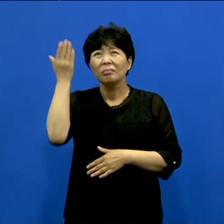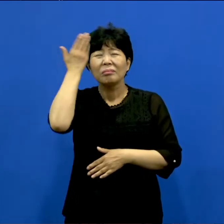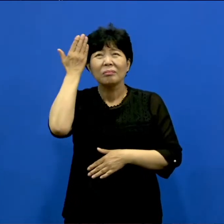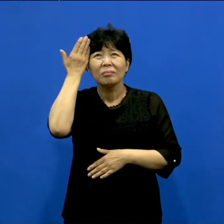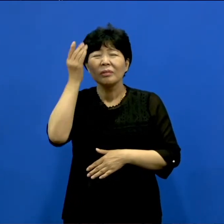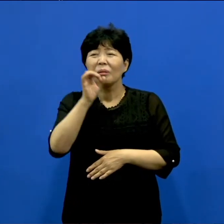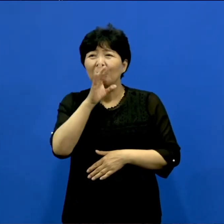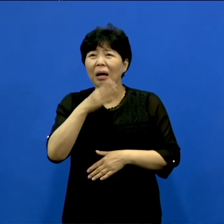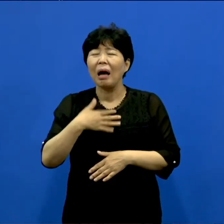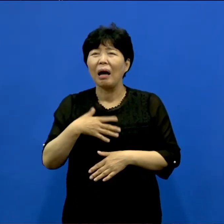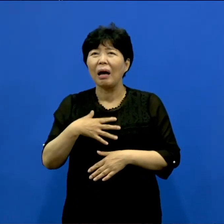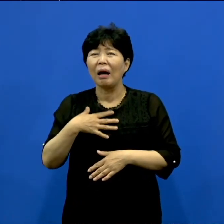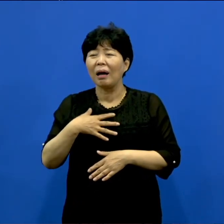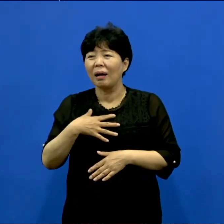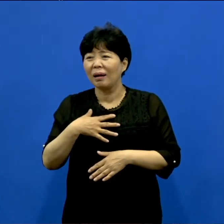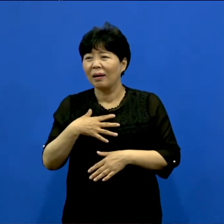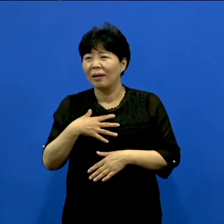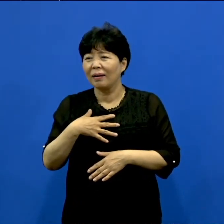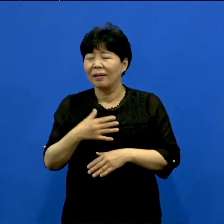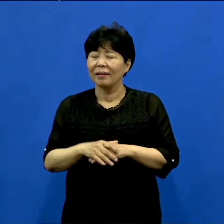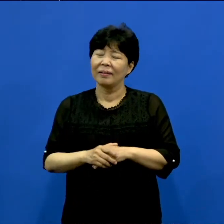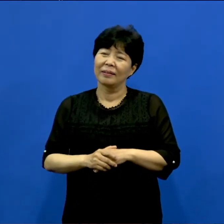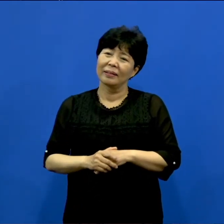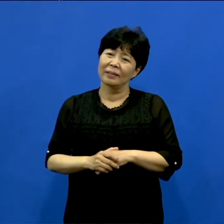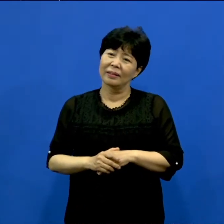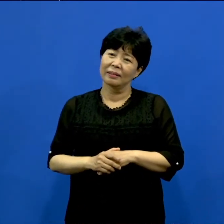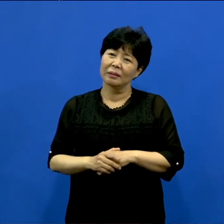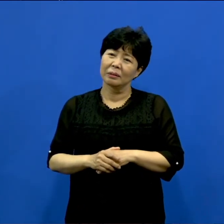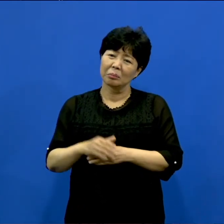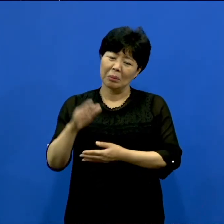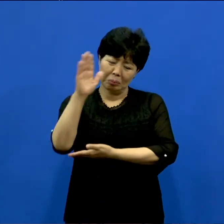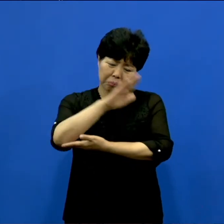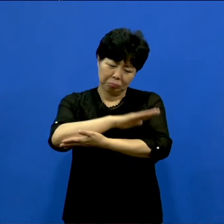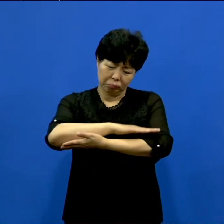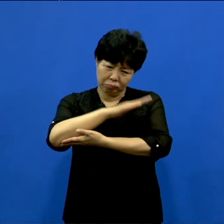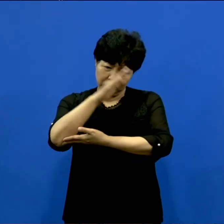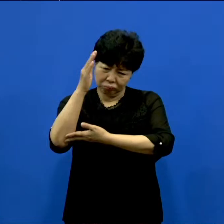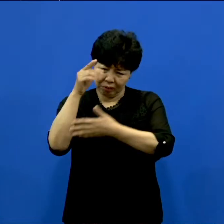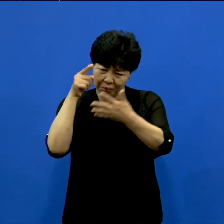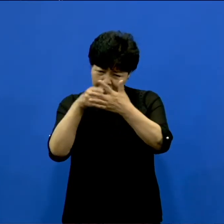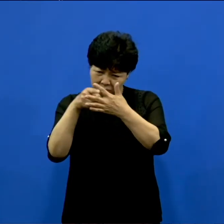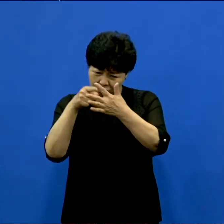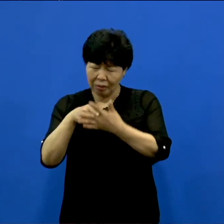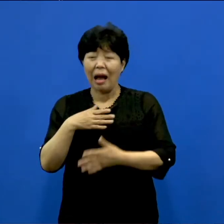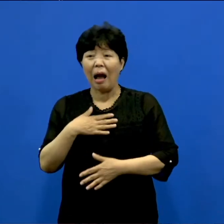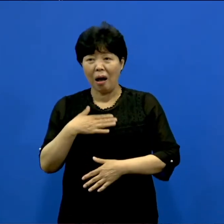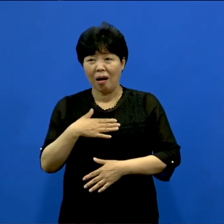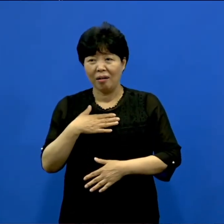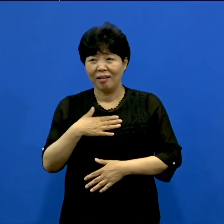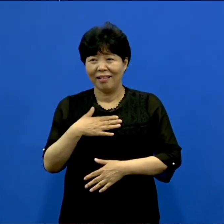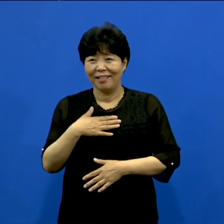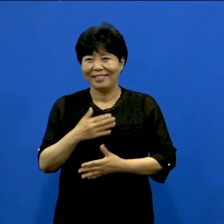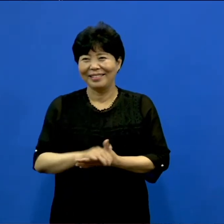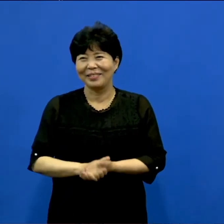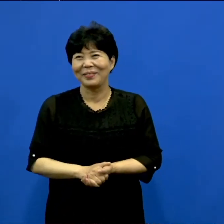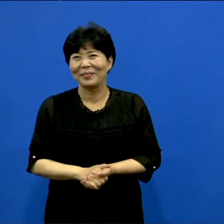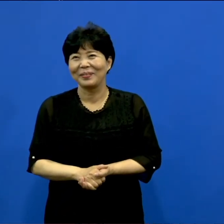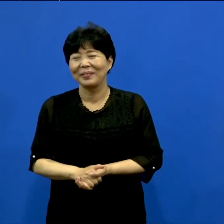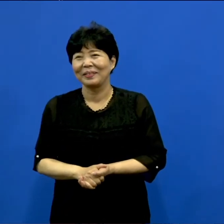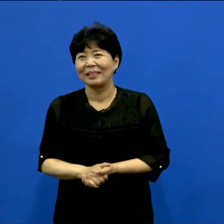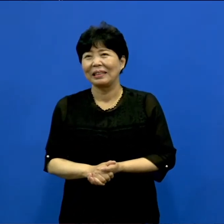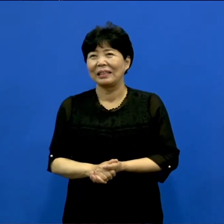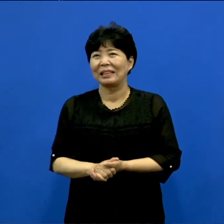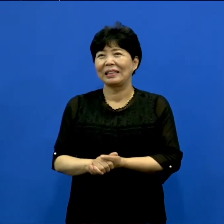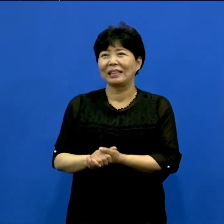다 알잖아요. 뭐 스토리 다 꿰뚫고 있고, 뭐 요즘 뭐 리딩 지수까지 하면 뭐 허리 다